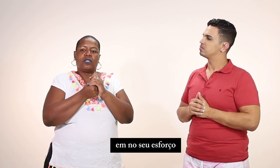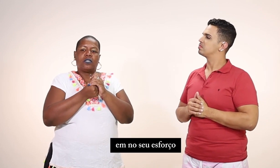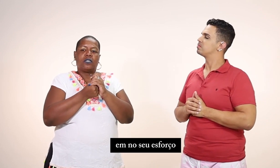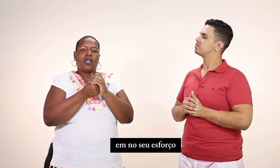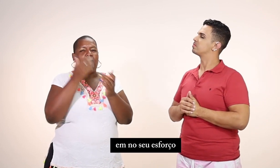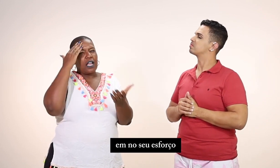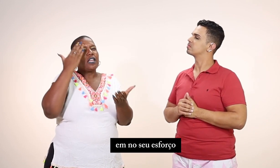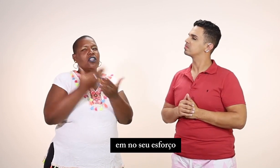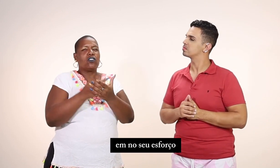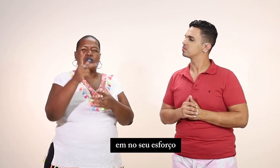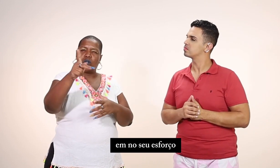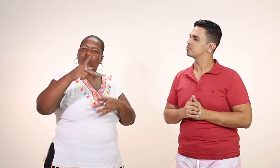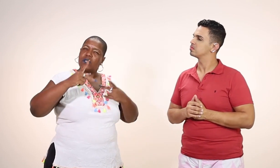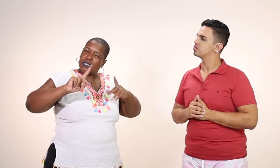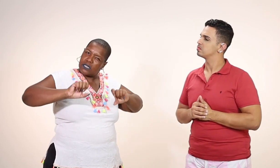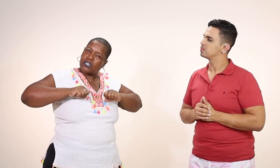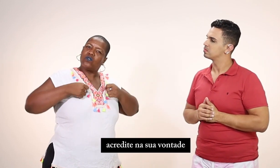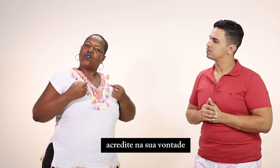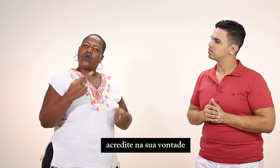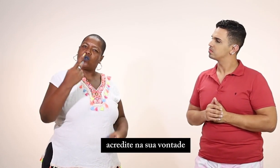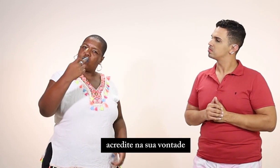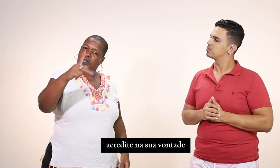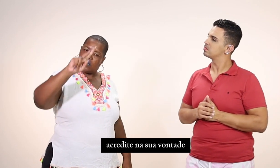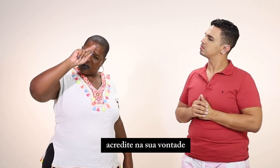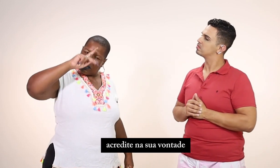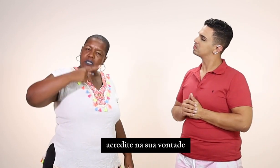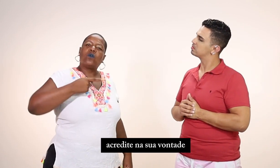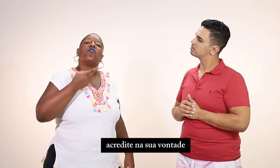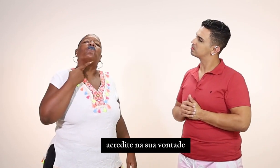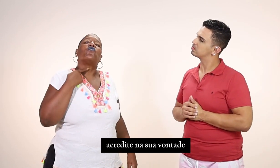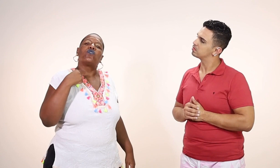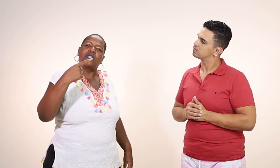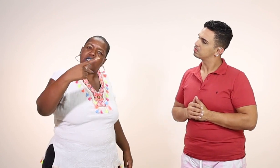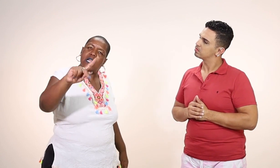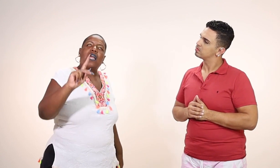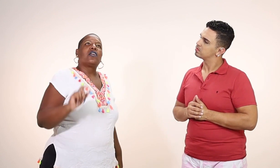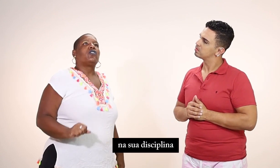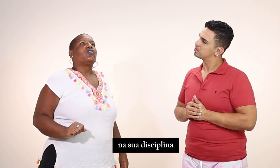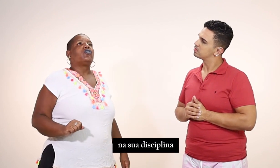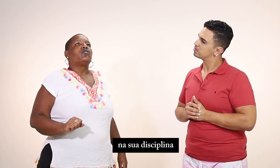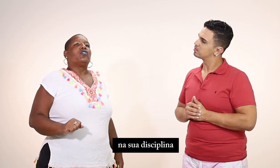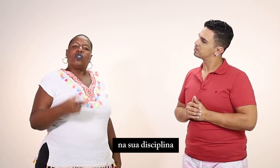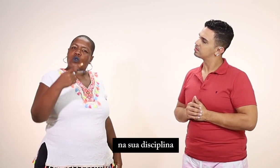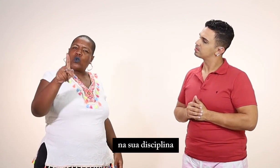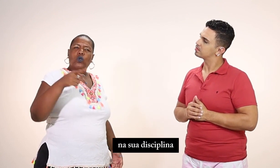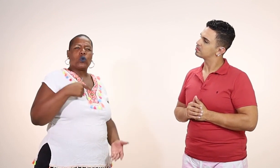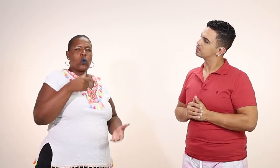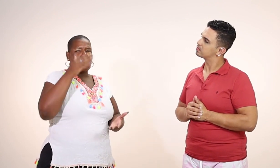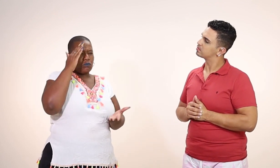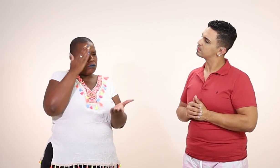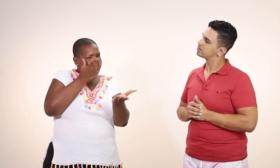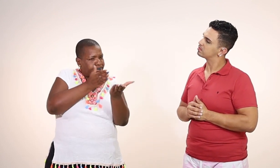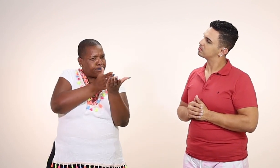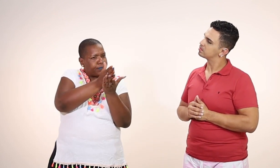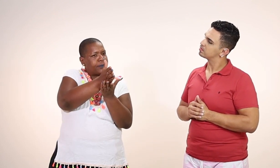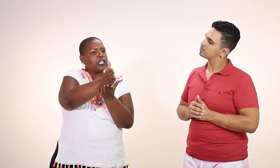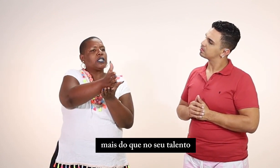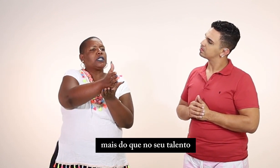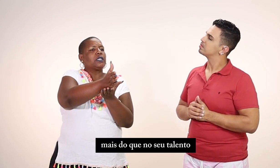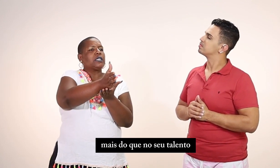no seu esforço, acredite na sua vontade, na sua disciplina, mais do que no